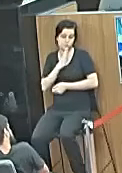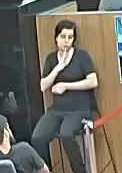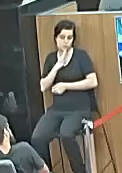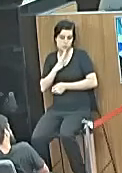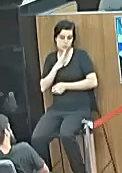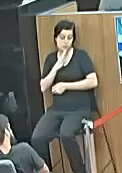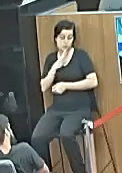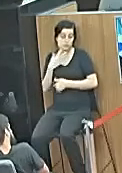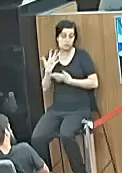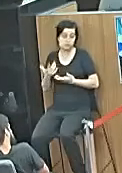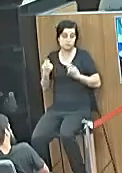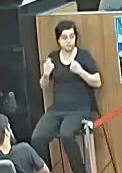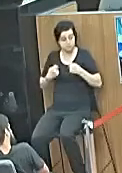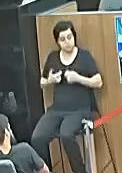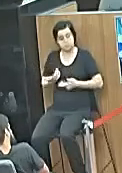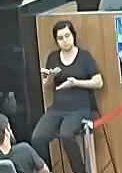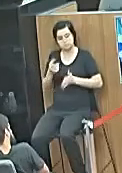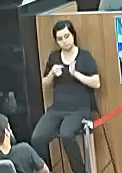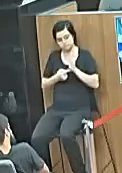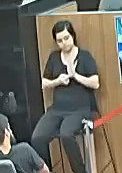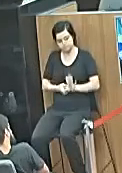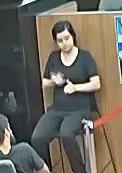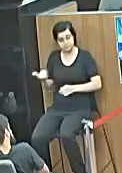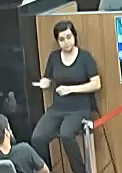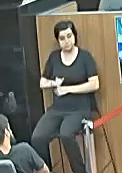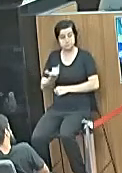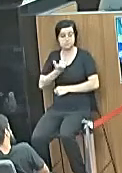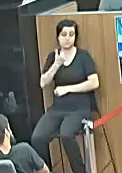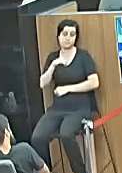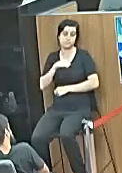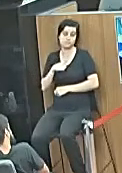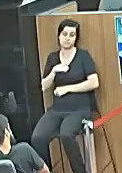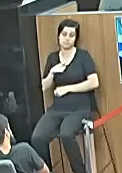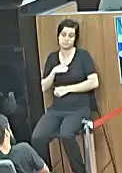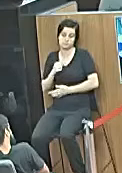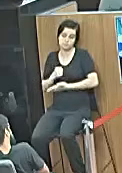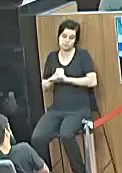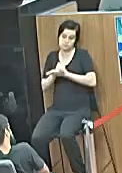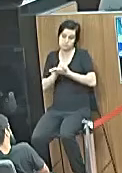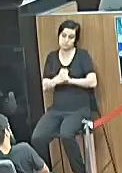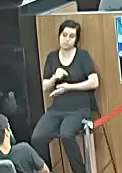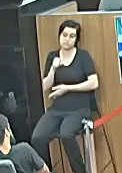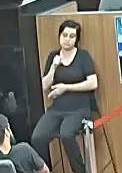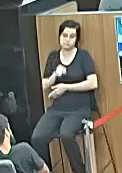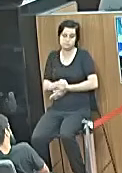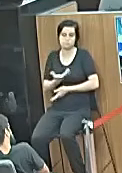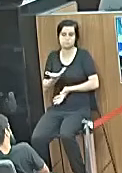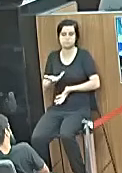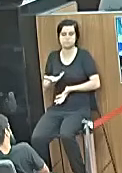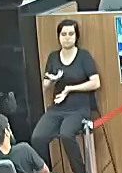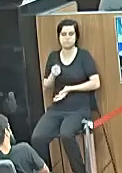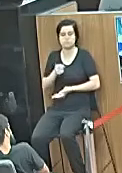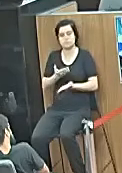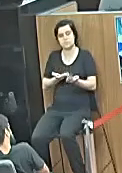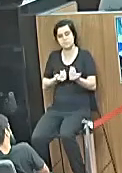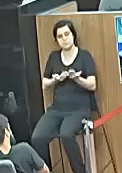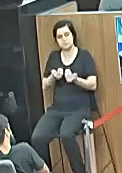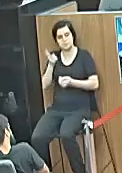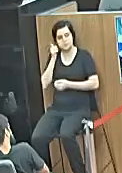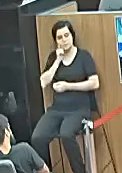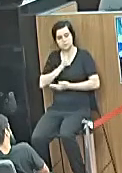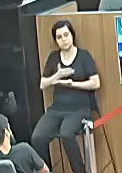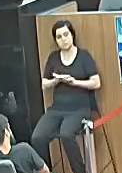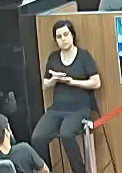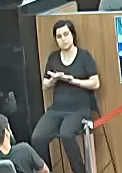orçamento ea gente vai enfatizar a importância desse investimento para que o adolescente tem realmente o